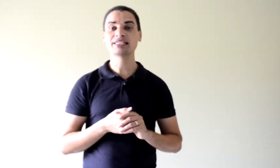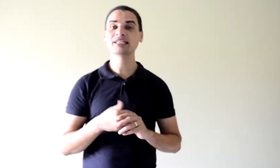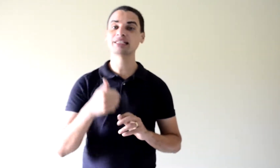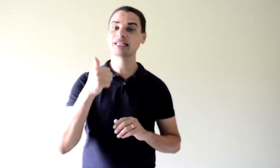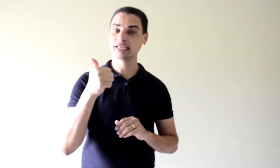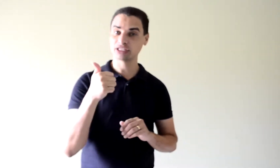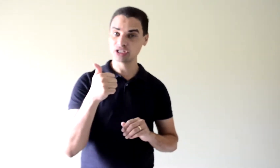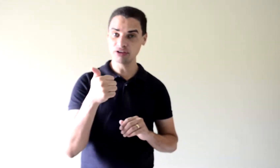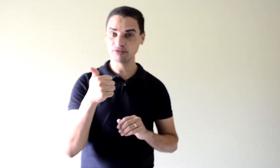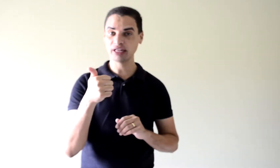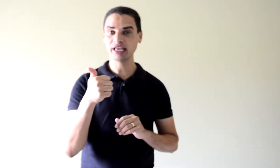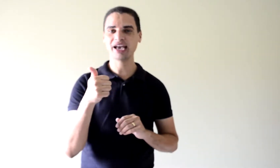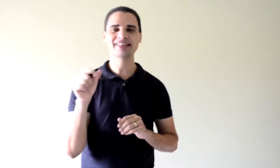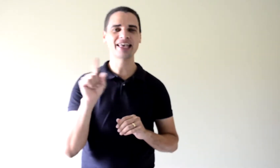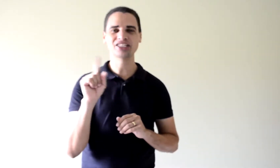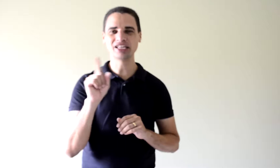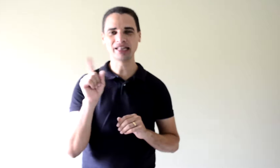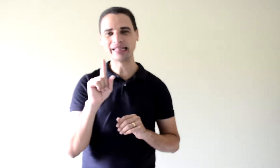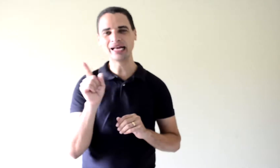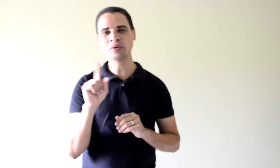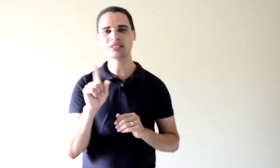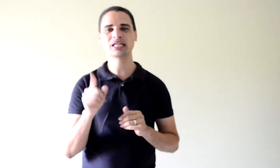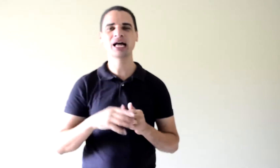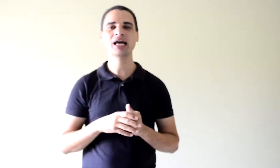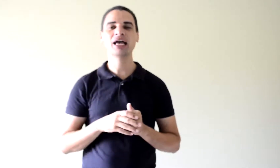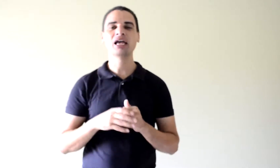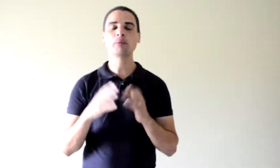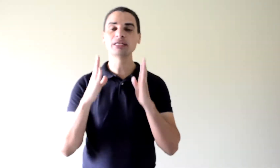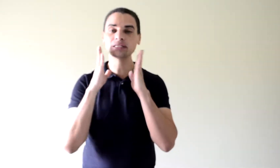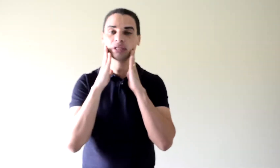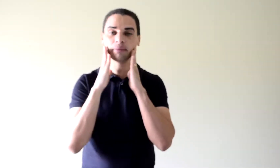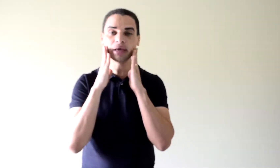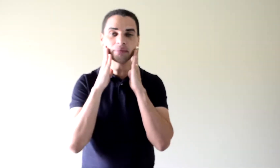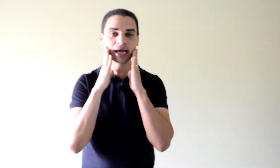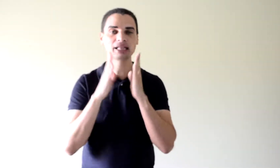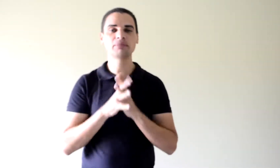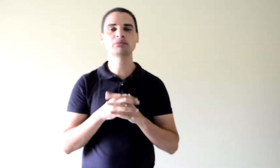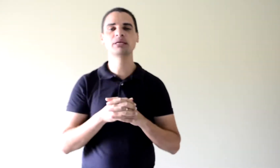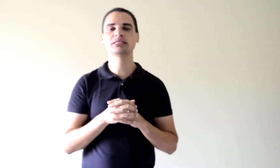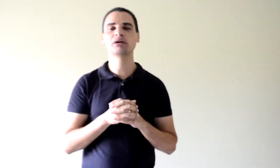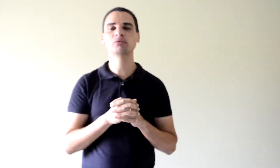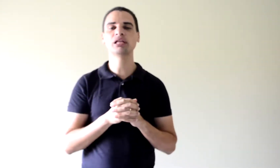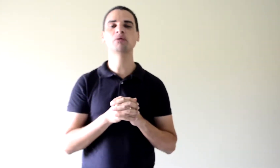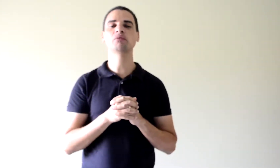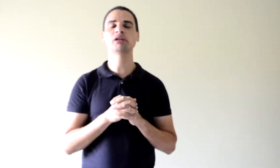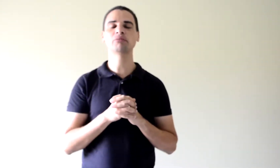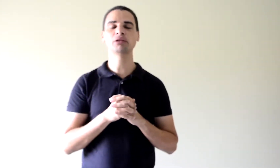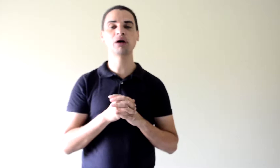sentença negativa, né, a ideia de não estar, eu preciso também marcar na minha expressão não manual,